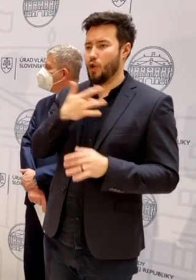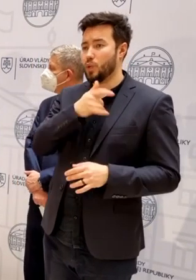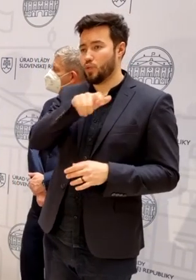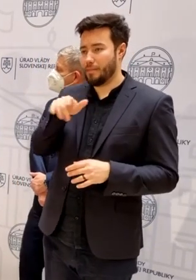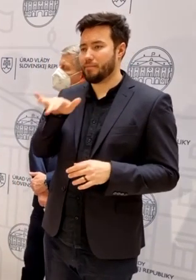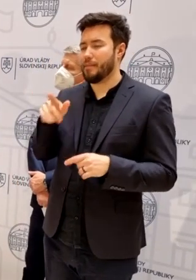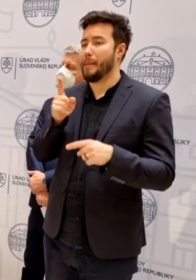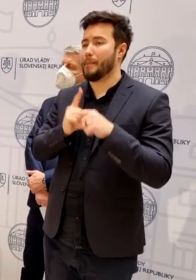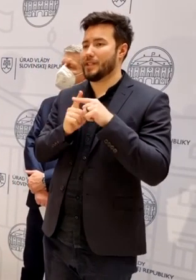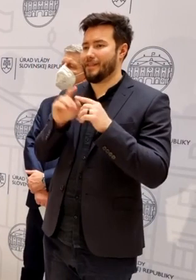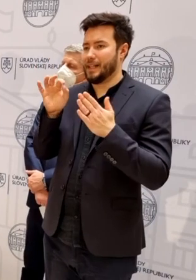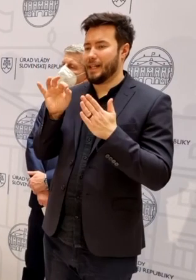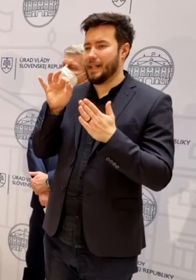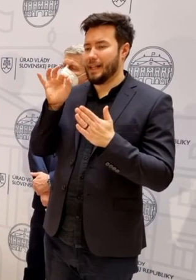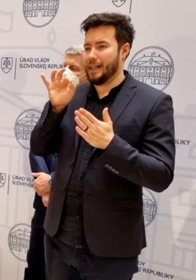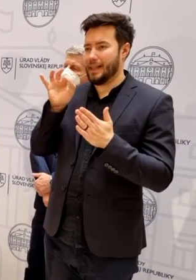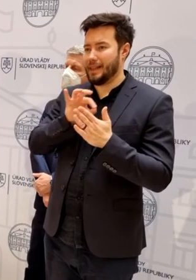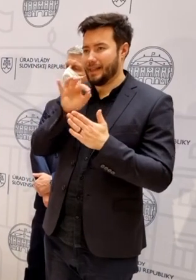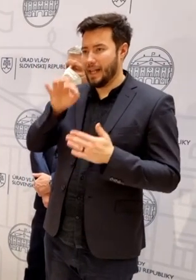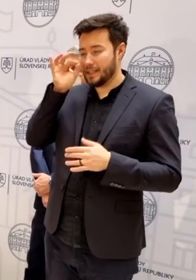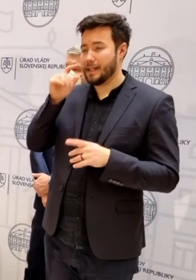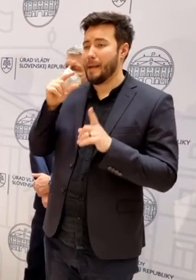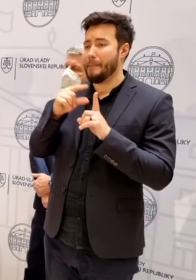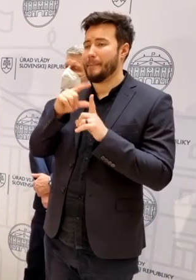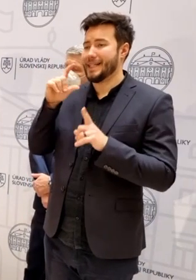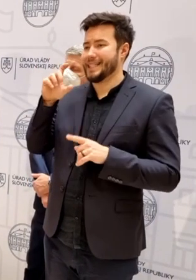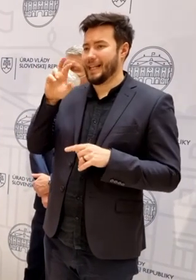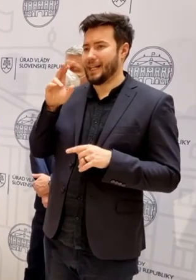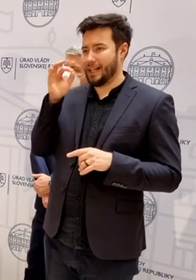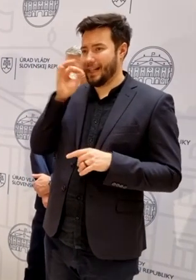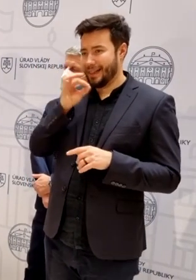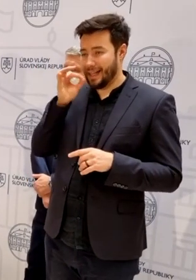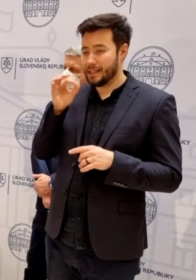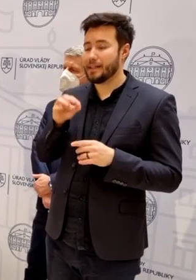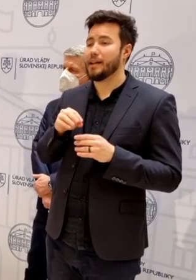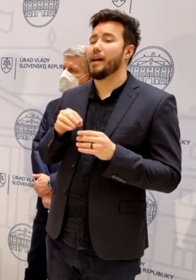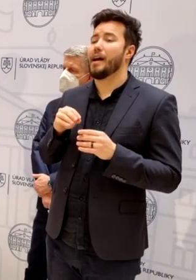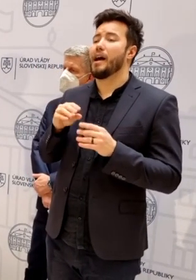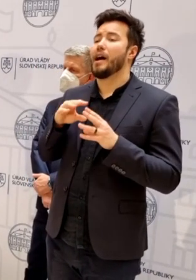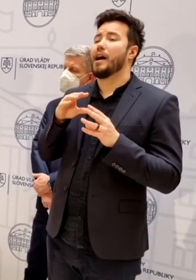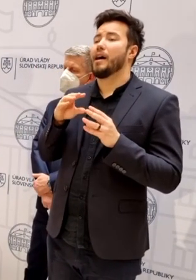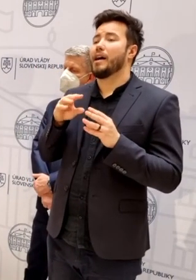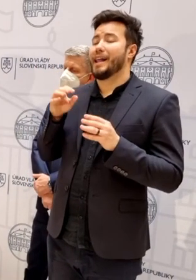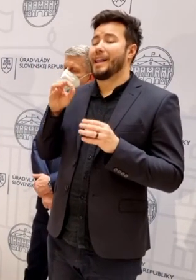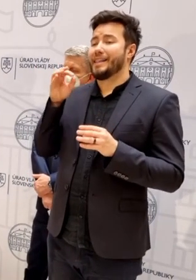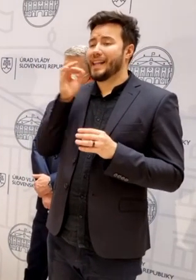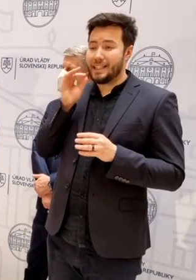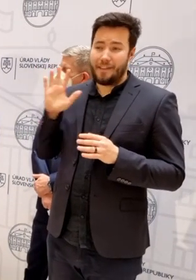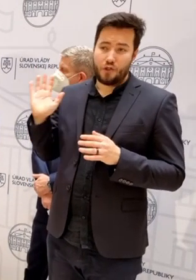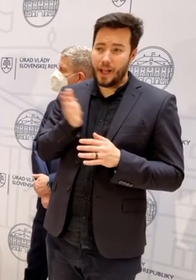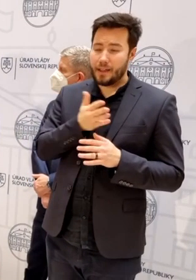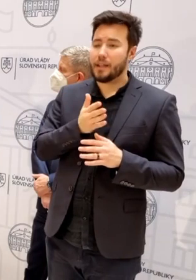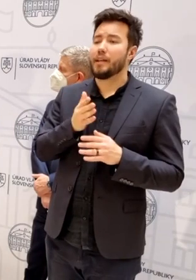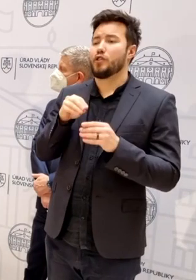pri PCR testami pri takmer 60% pozitivite testov.